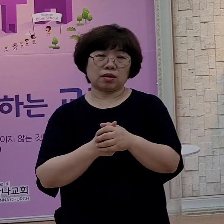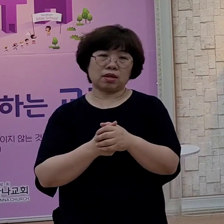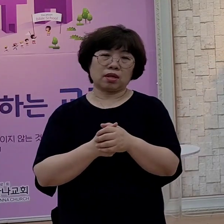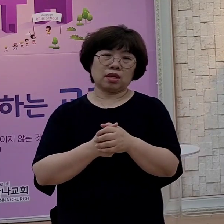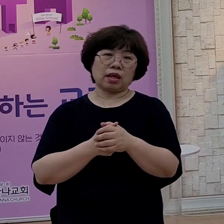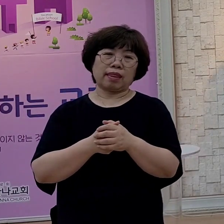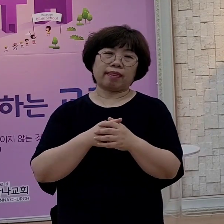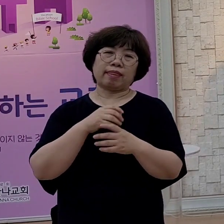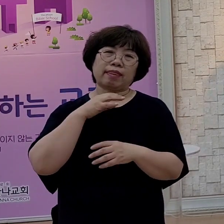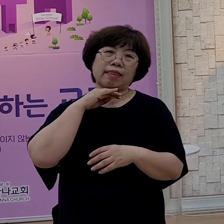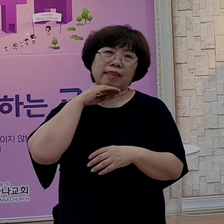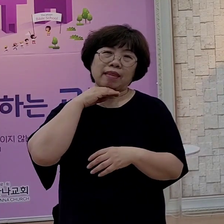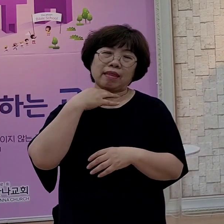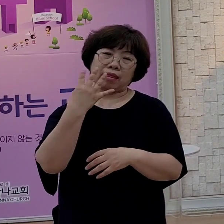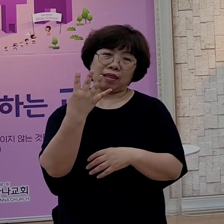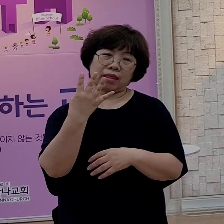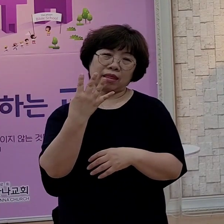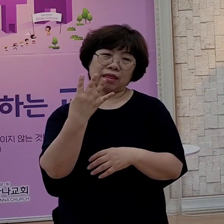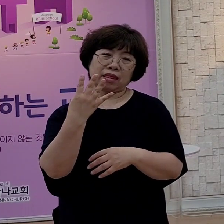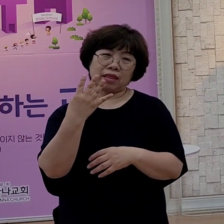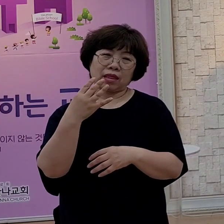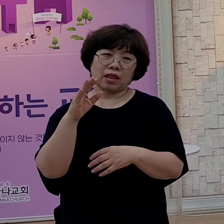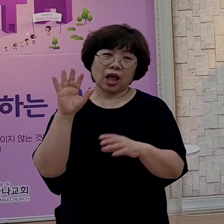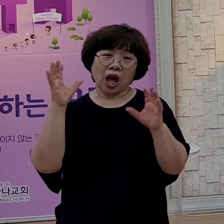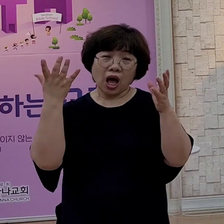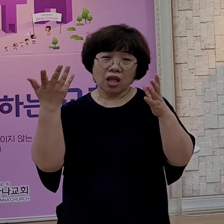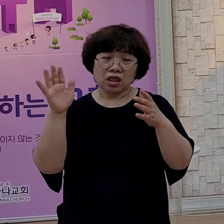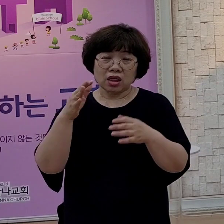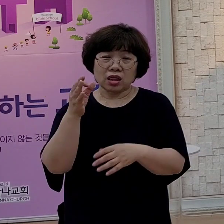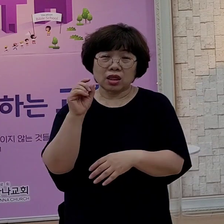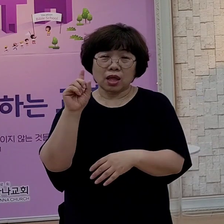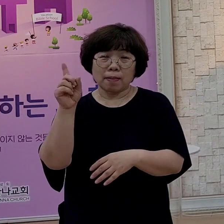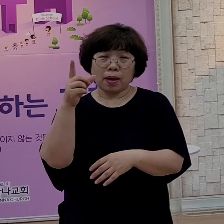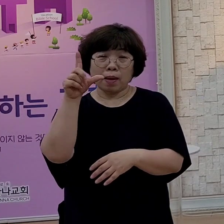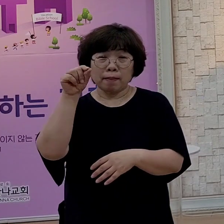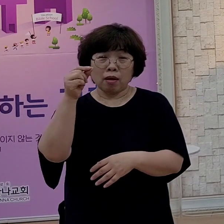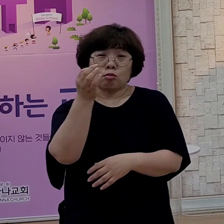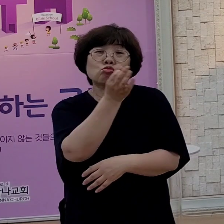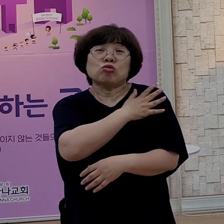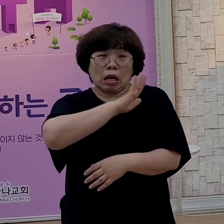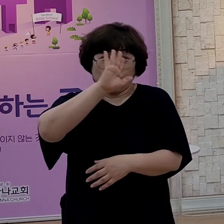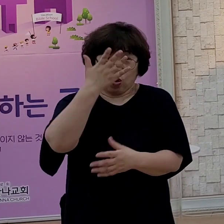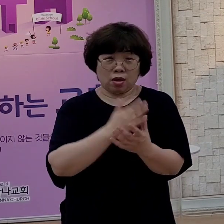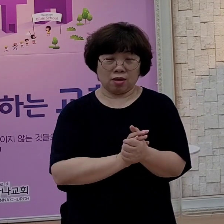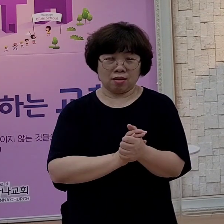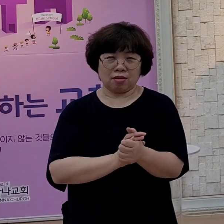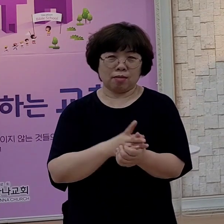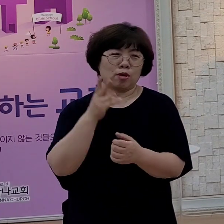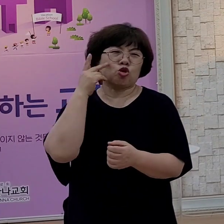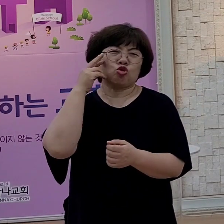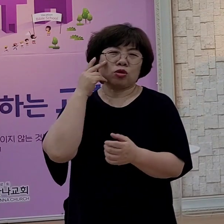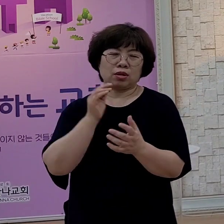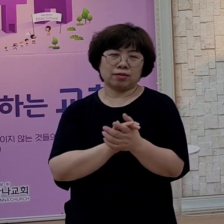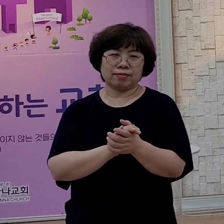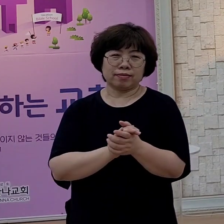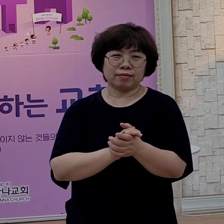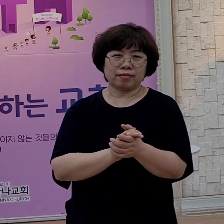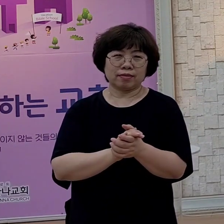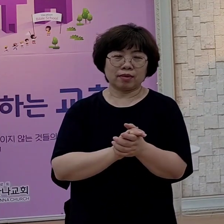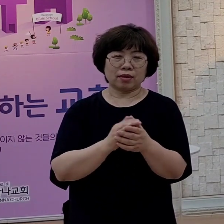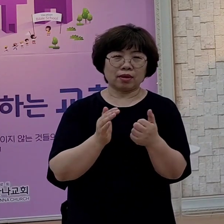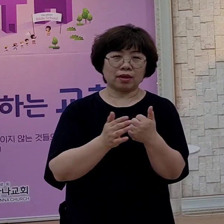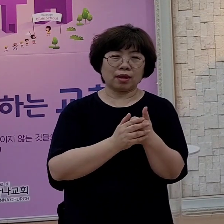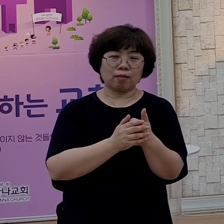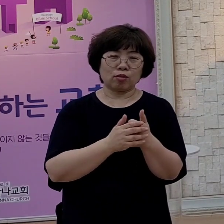세상에 4살짜리 애한테 백만장자가 됐다는 거예요. 얼마나 좋겠어요. 그래서 기자가 4살짜리면